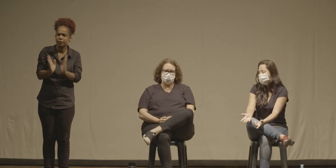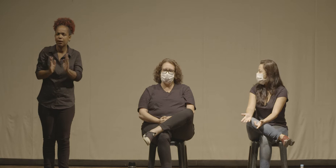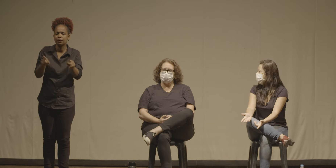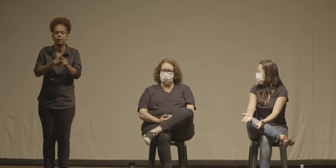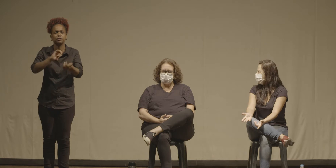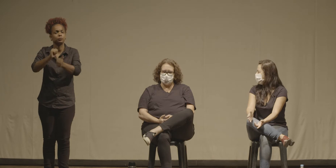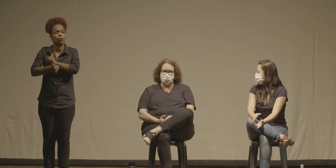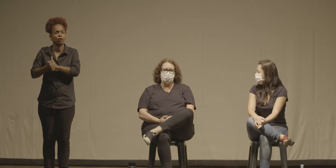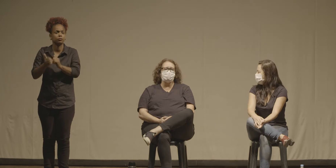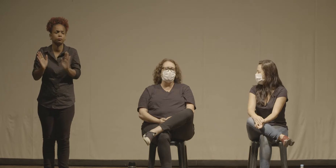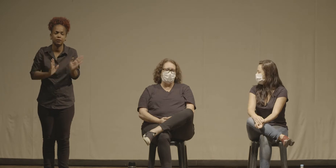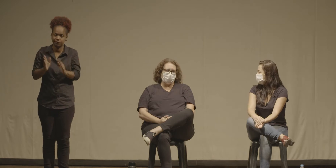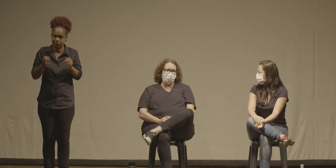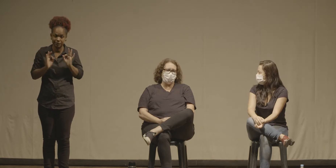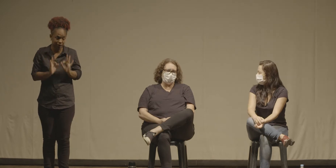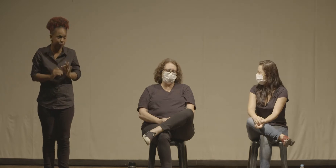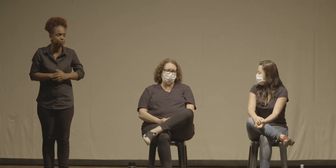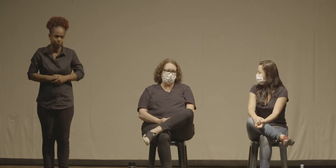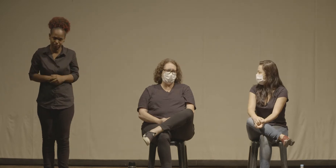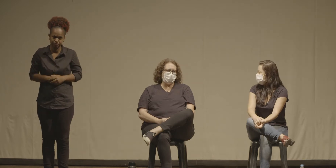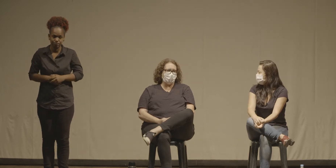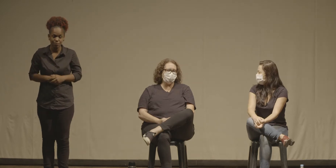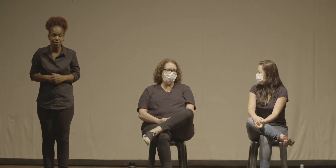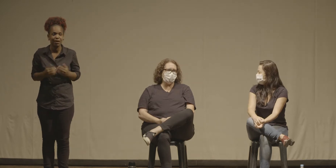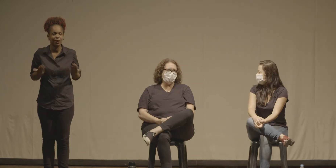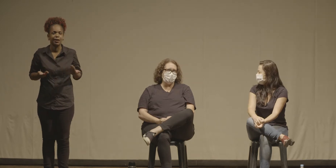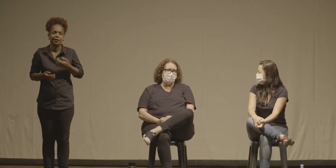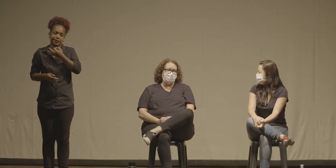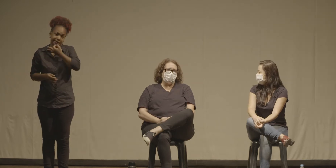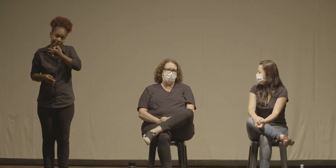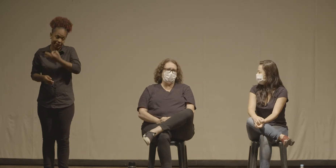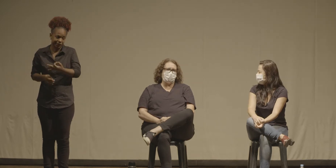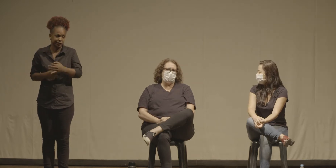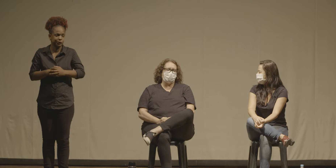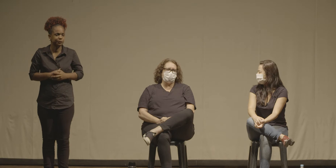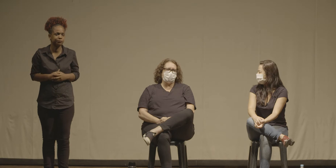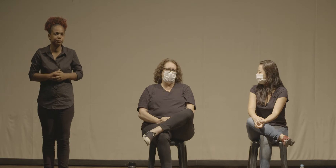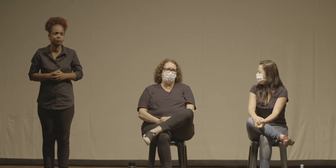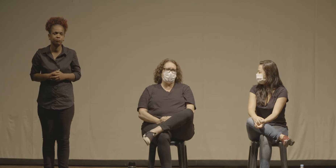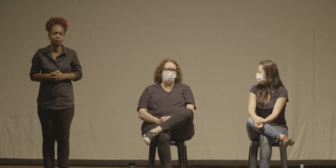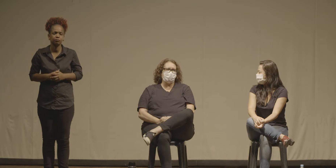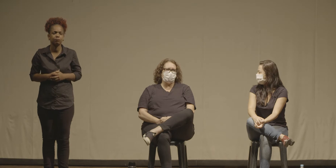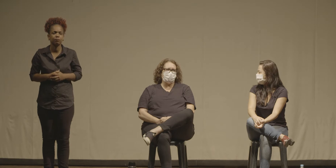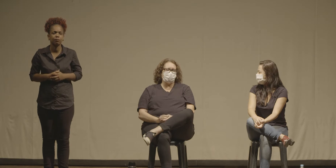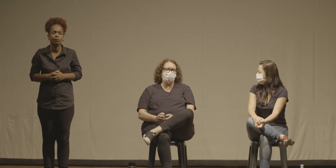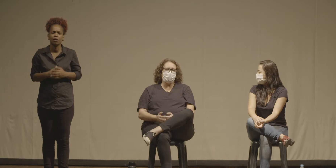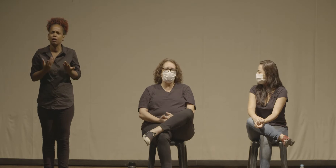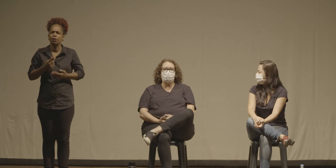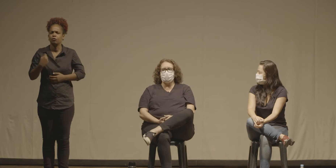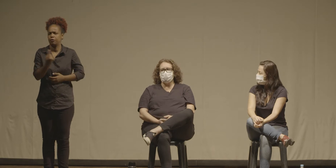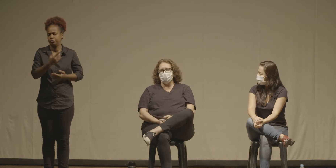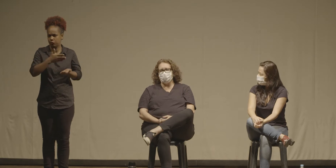praticar esporte nessa época, né, Silvia? É isso aí. E acho assim que, o que a